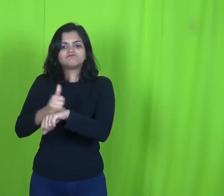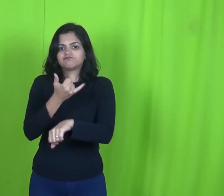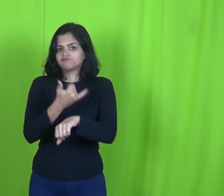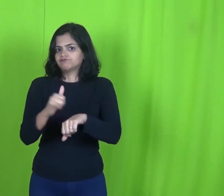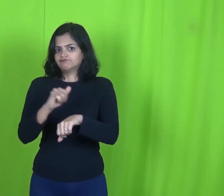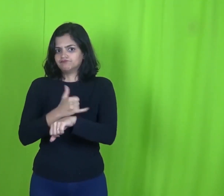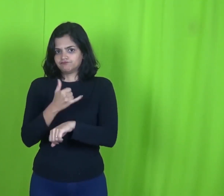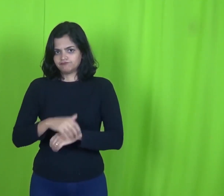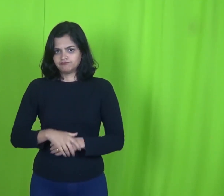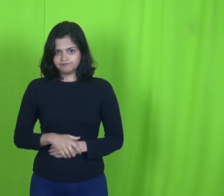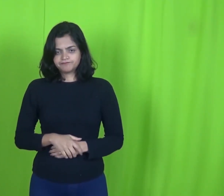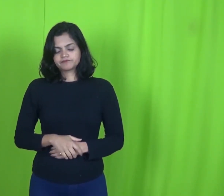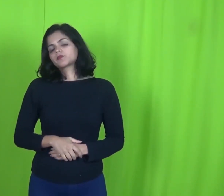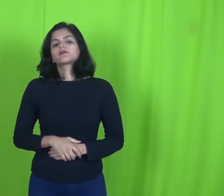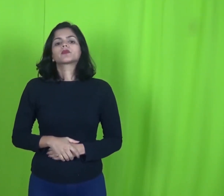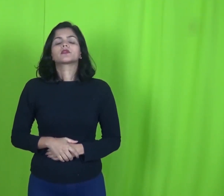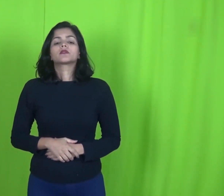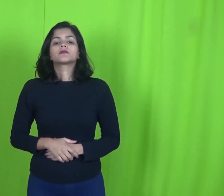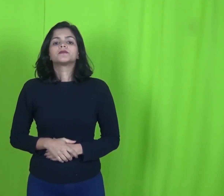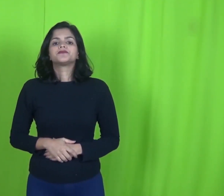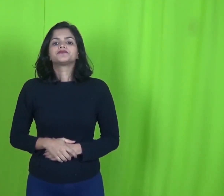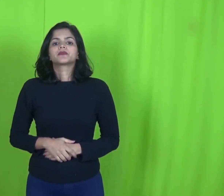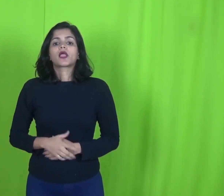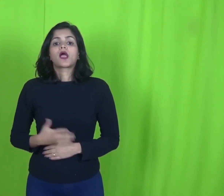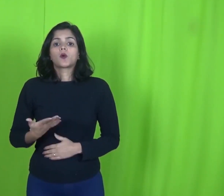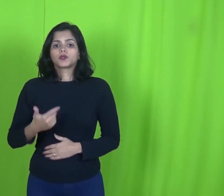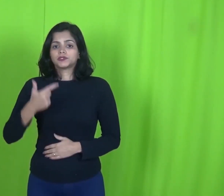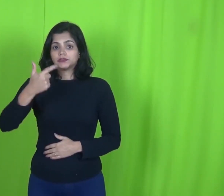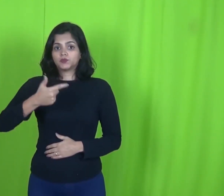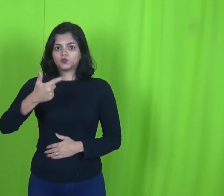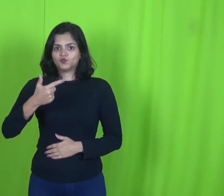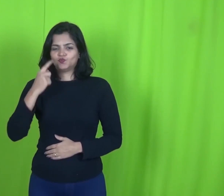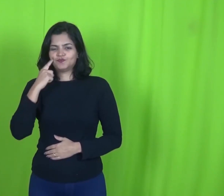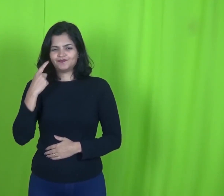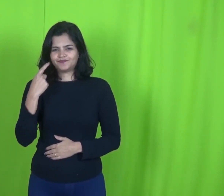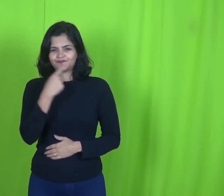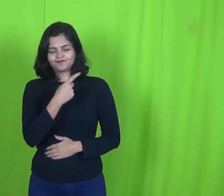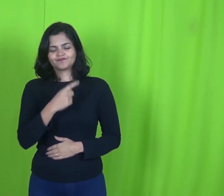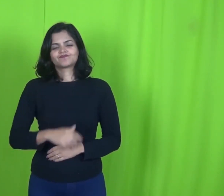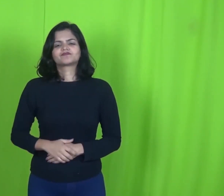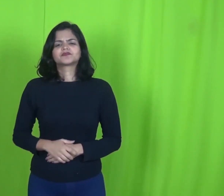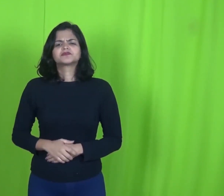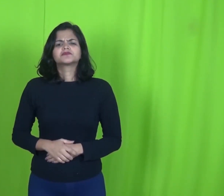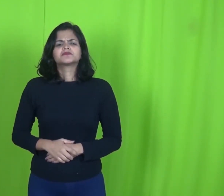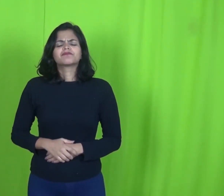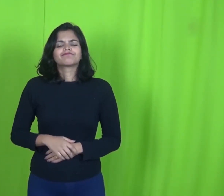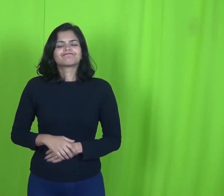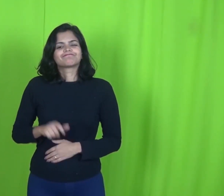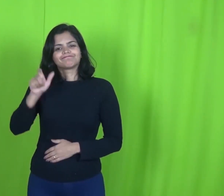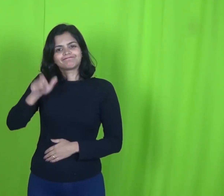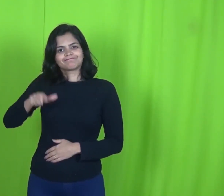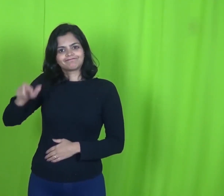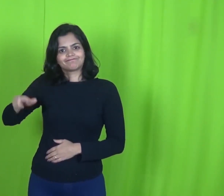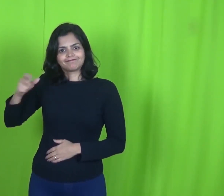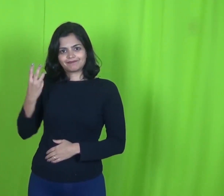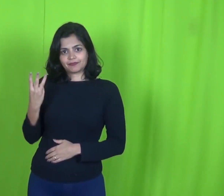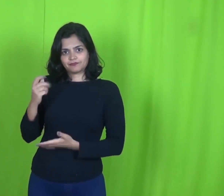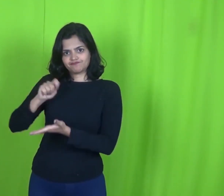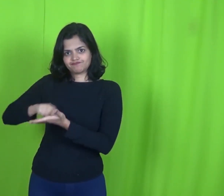estratégias adequadas para esse ensino. Segundo, então, tivemos aqui 3 autores que falaram sobre